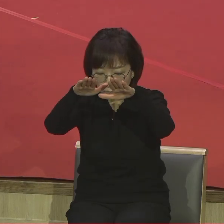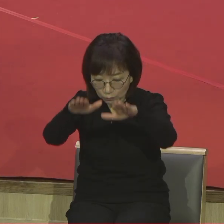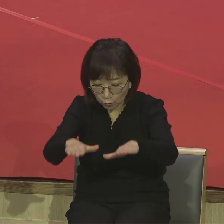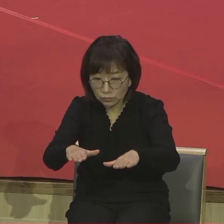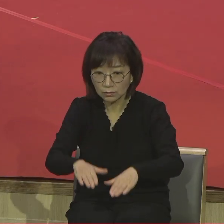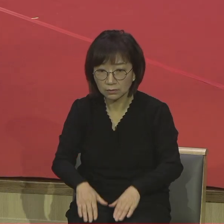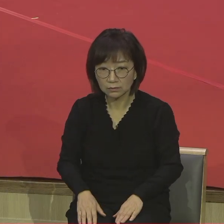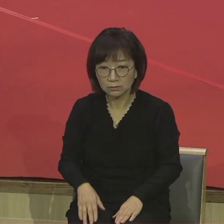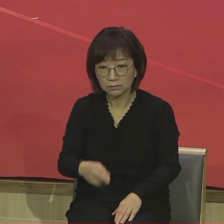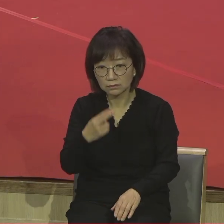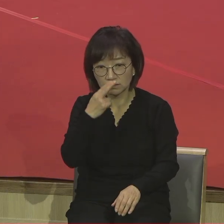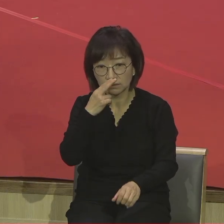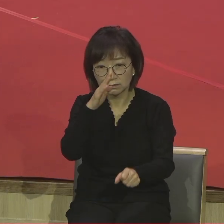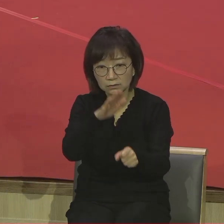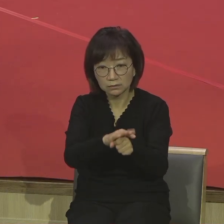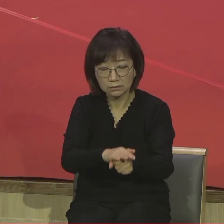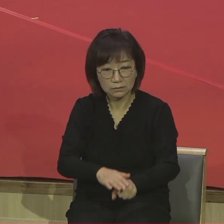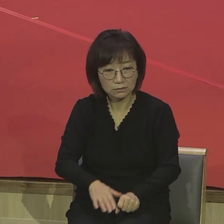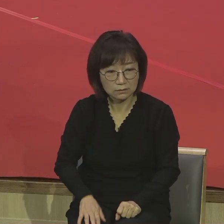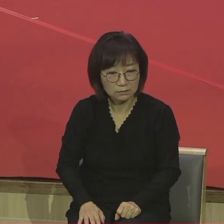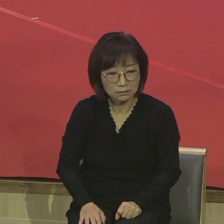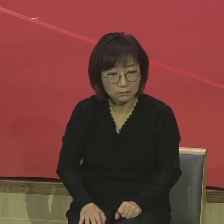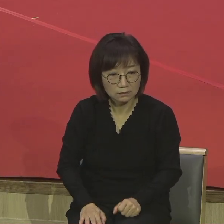유대인들은 성탄절 기간에